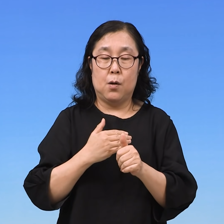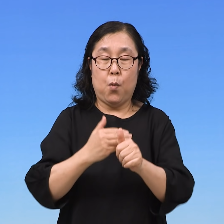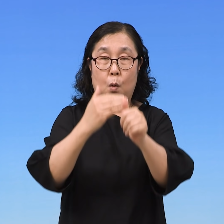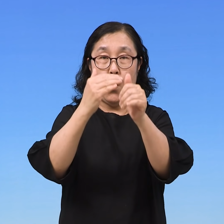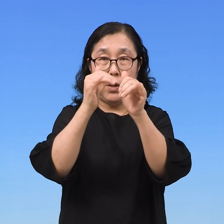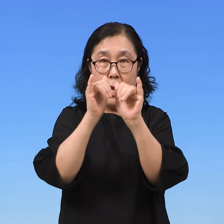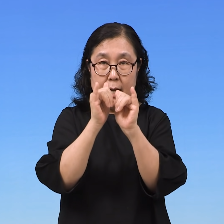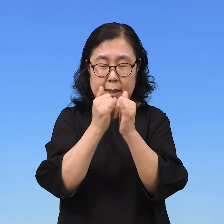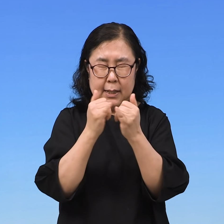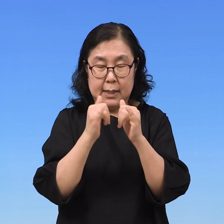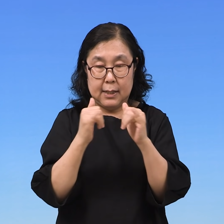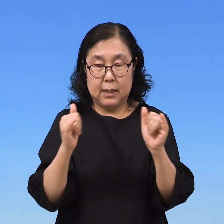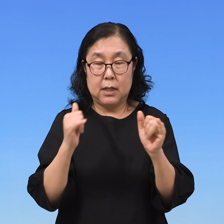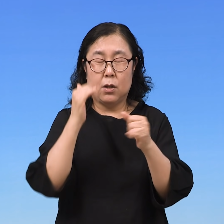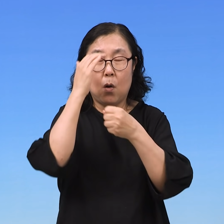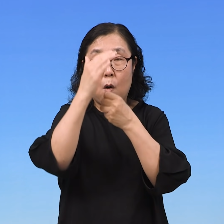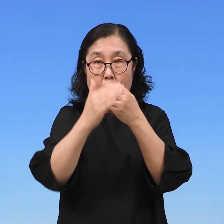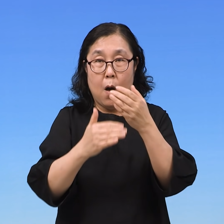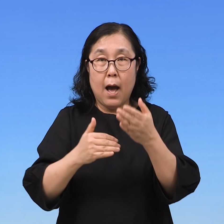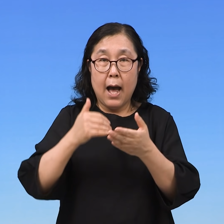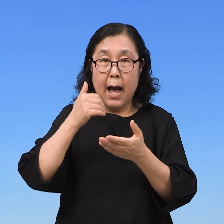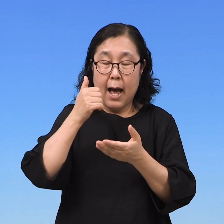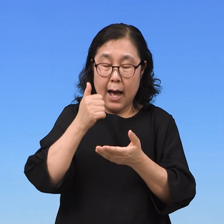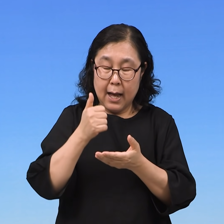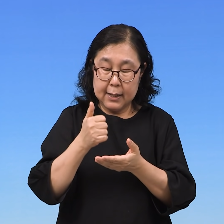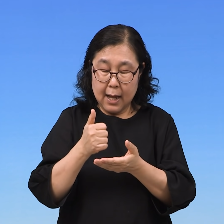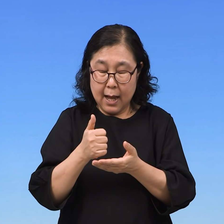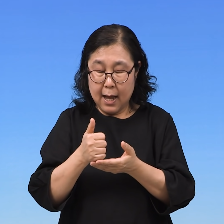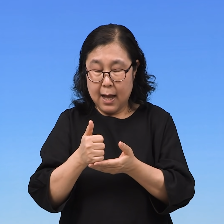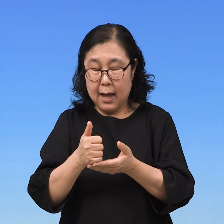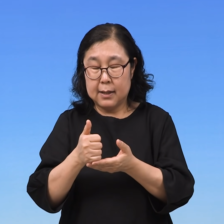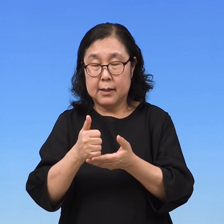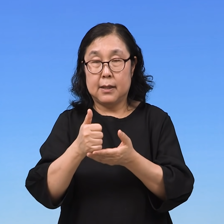나를 보내신 이도 하나님,